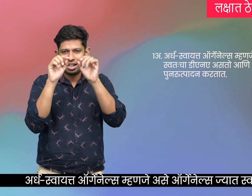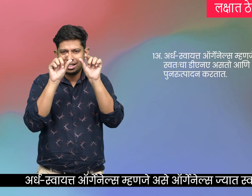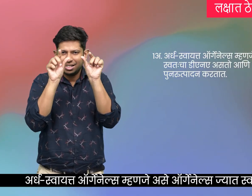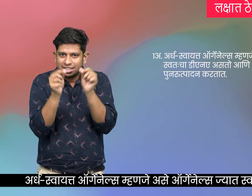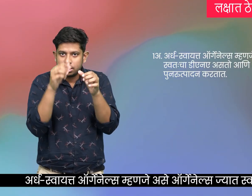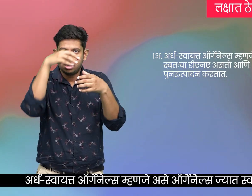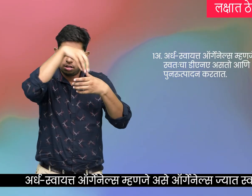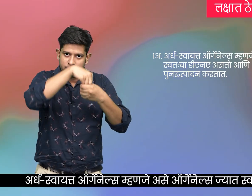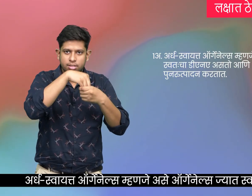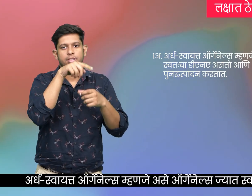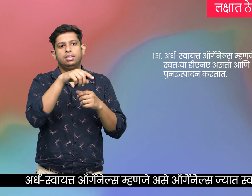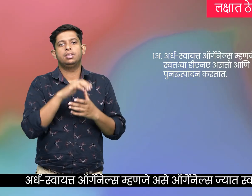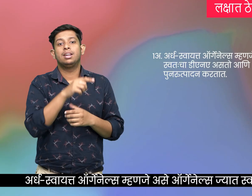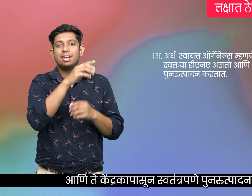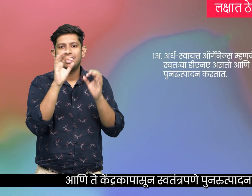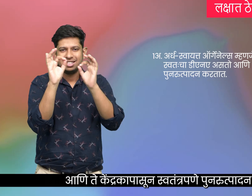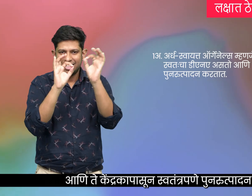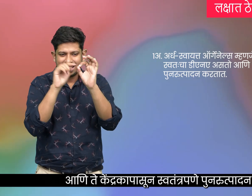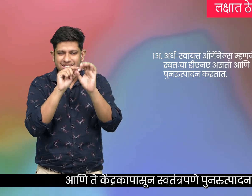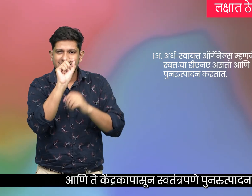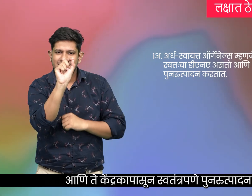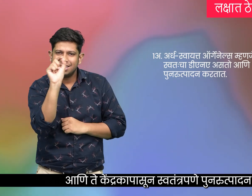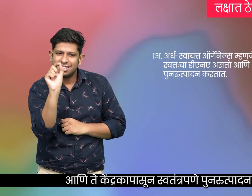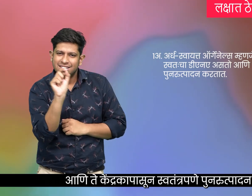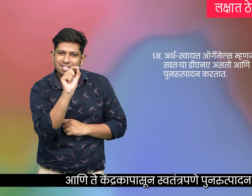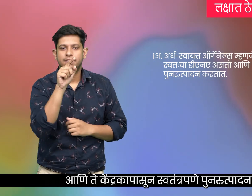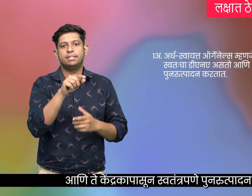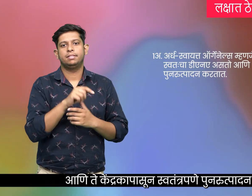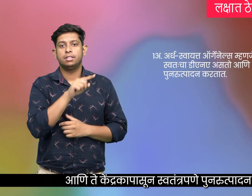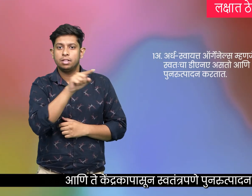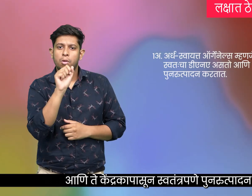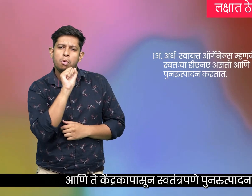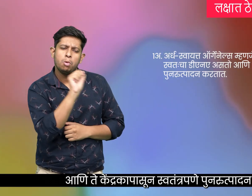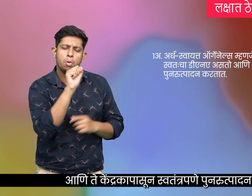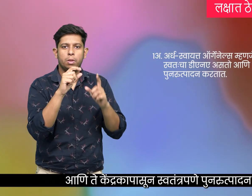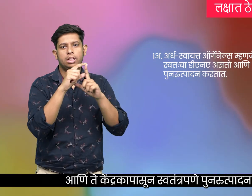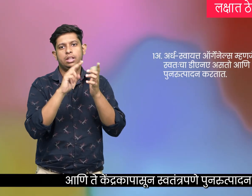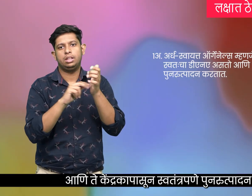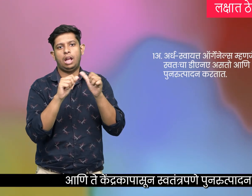ज्यात स्वतःचे DNA असते आणि ते केंद्रकापासून स्वतंत्रपणे पुनरुत्पादन